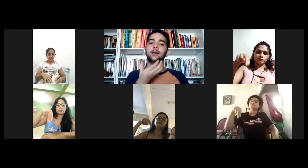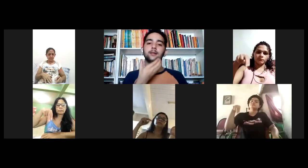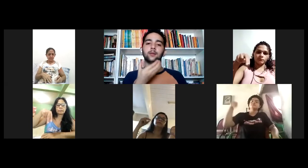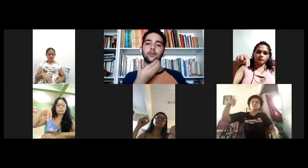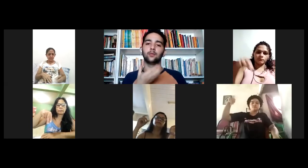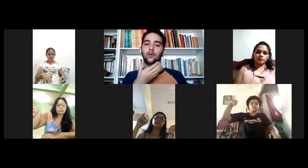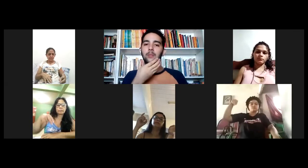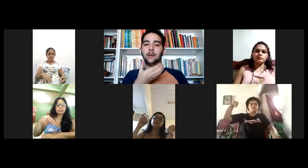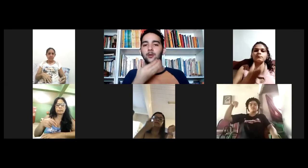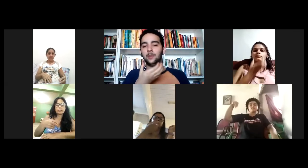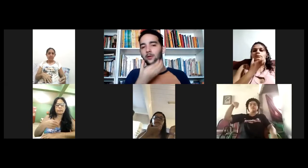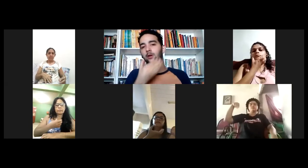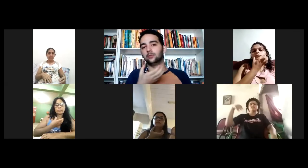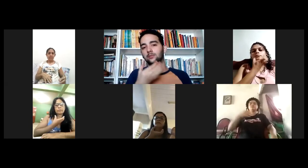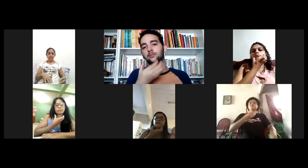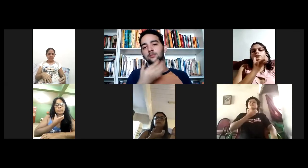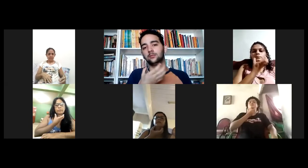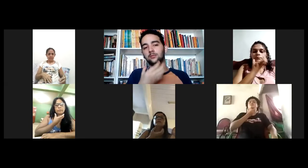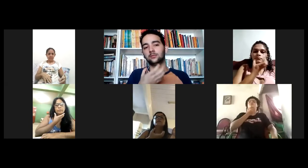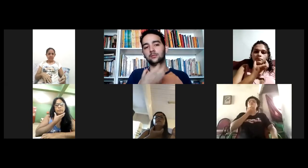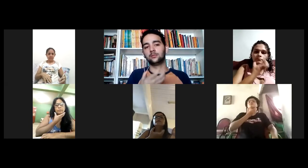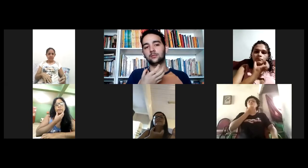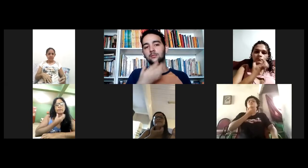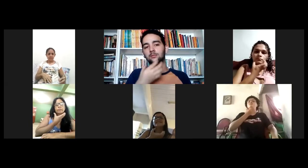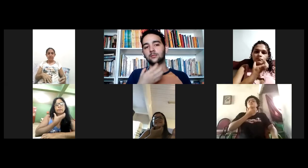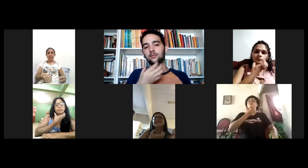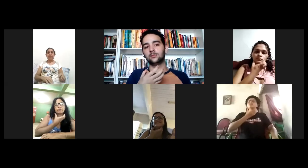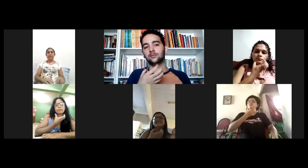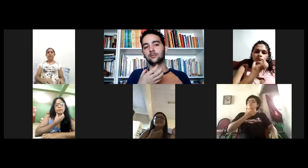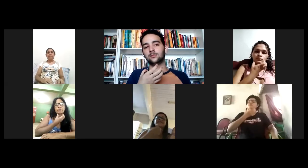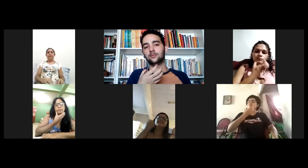E dezembro. A barba do Papai Noel.